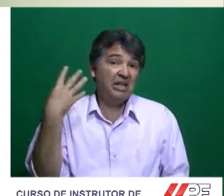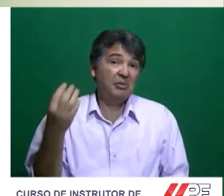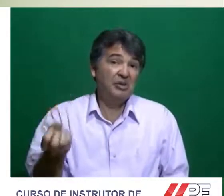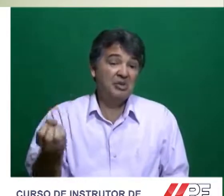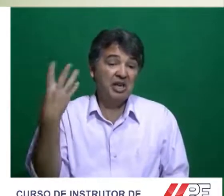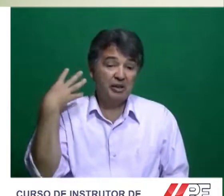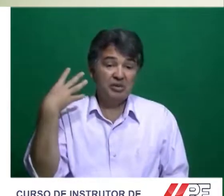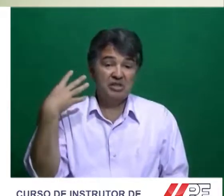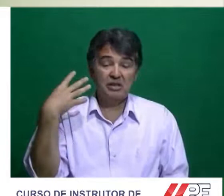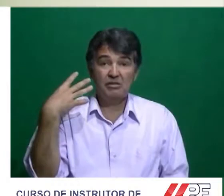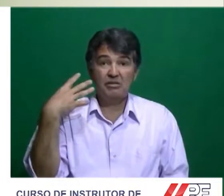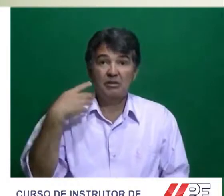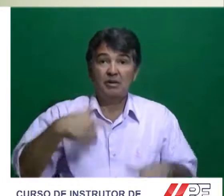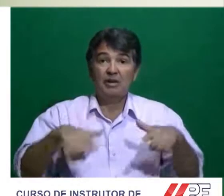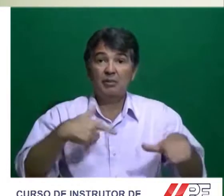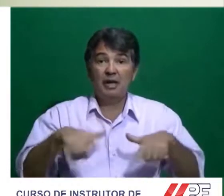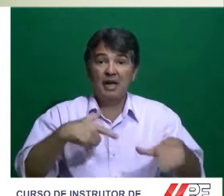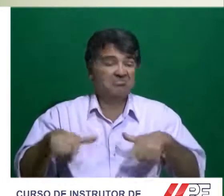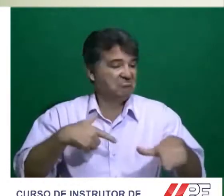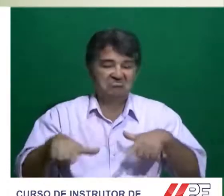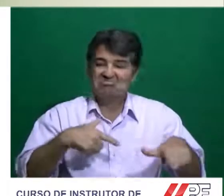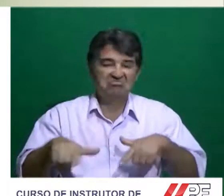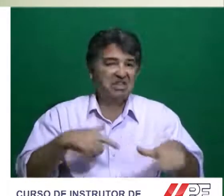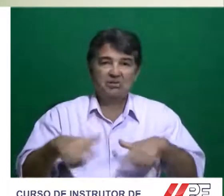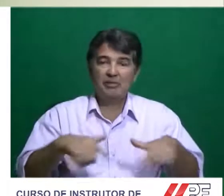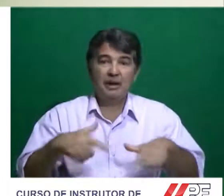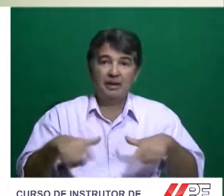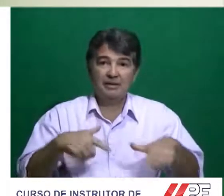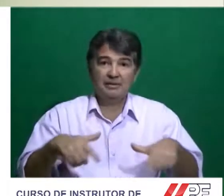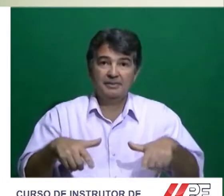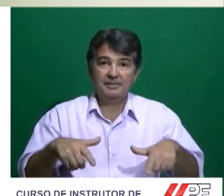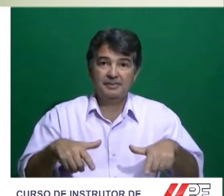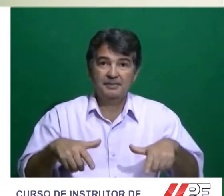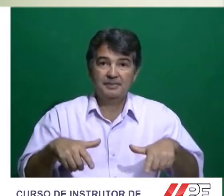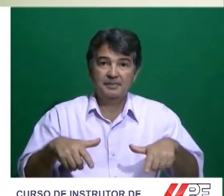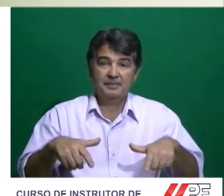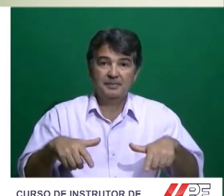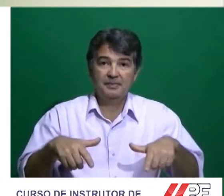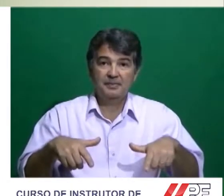Aprendeu nada. Passou direto o ensino. Trabalhar, não trabalha.